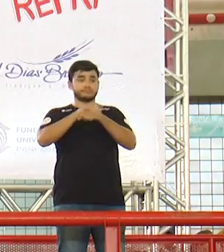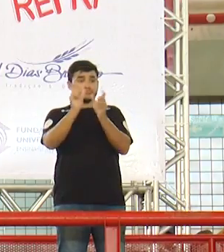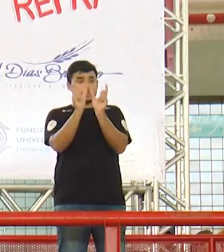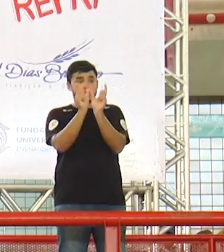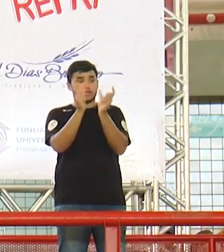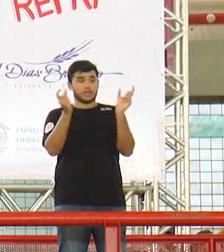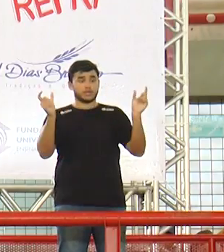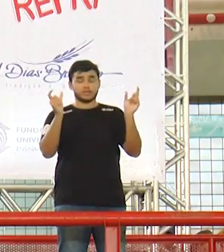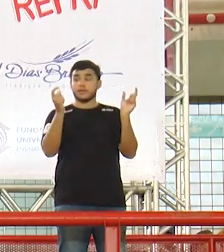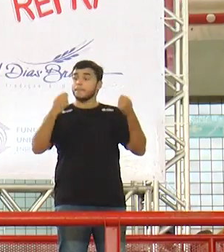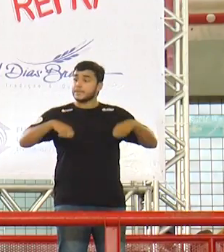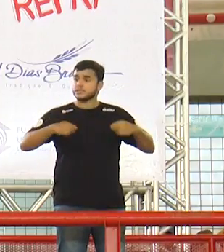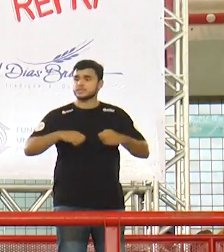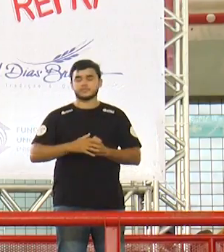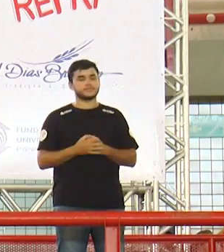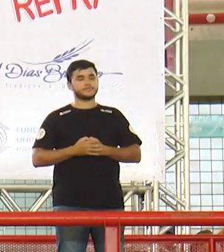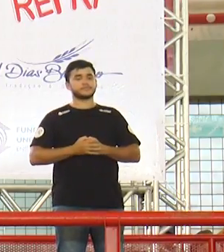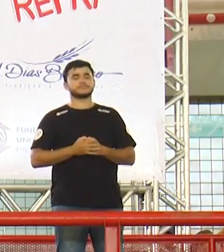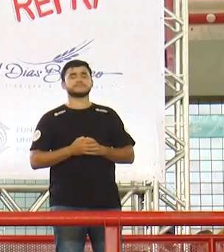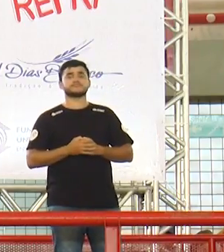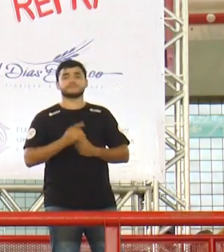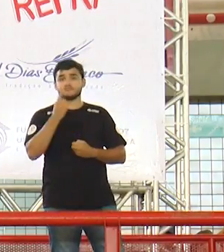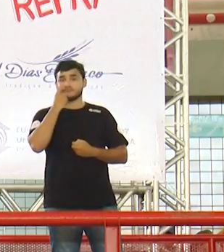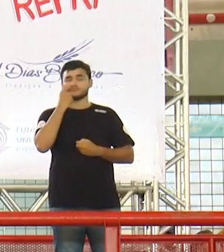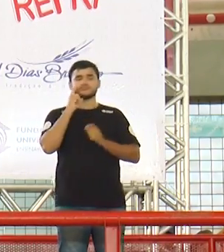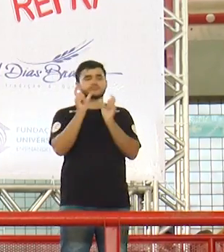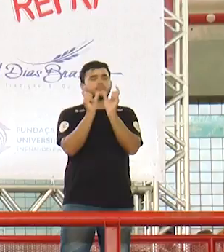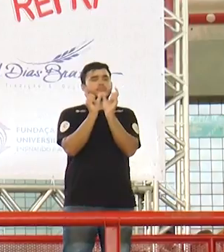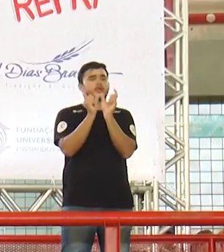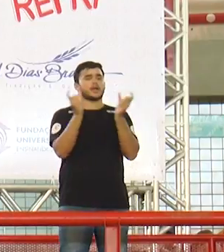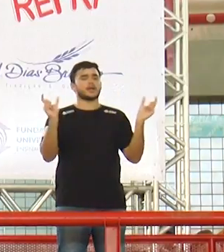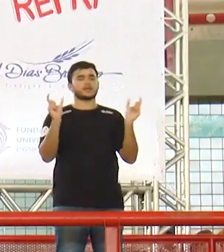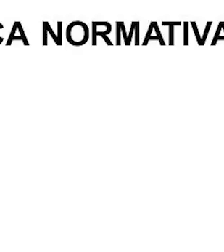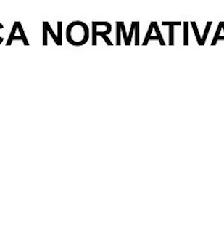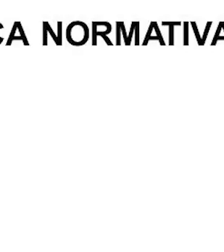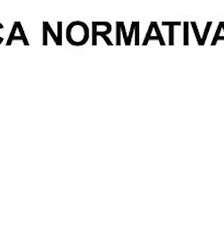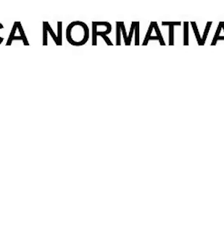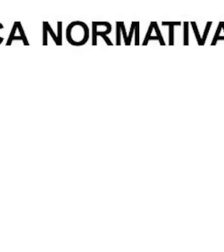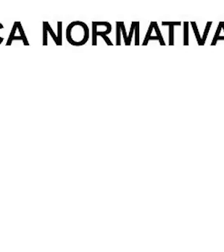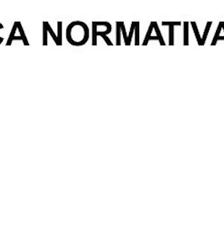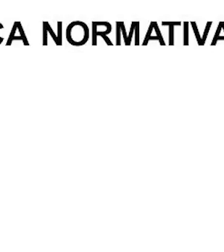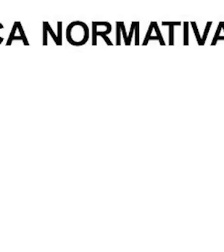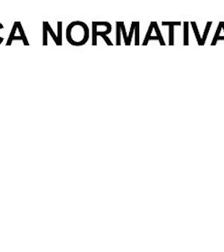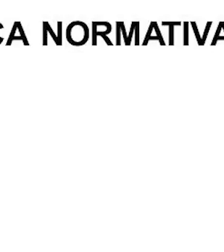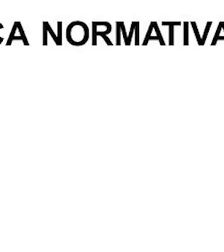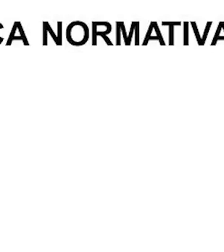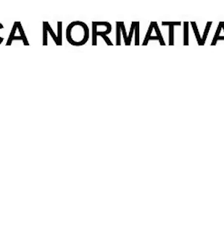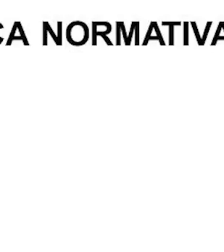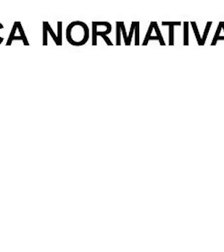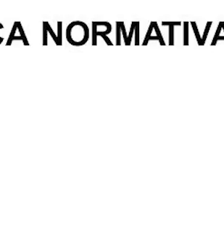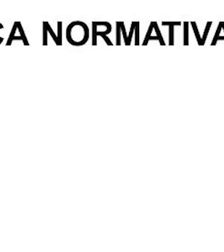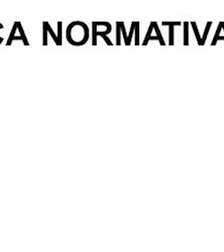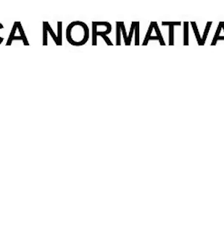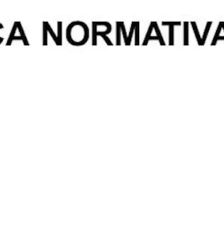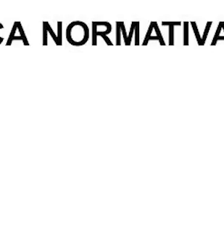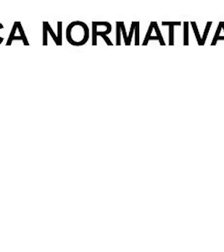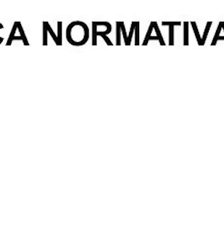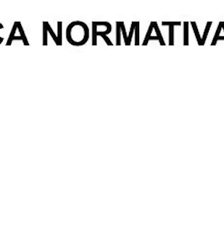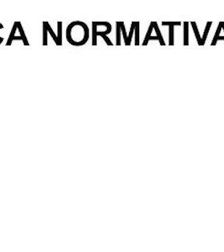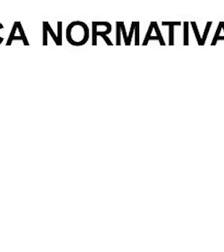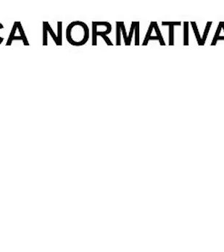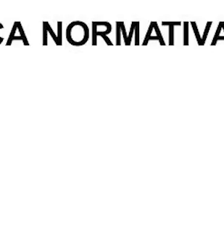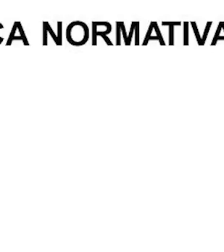quando for necessário. Olha as divisões da gramática. Ó. Fonologia, morfologia, sintaxe